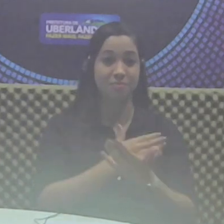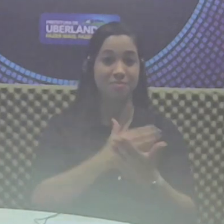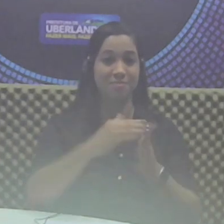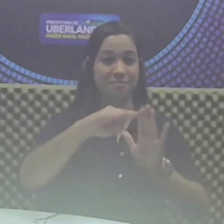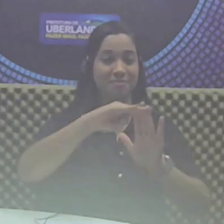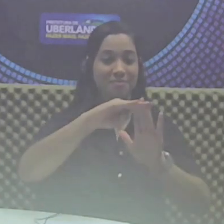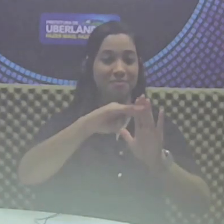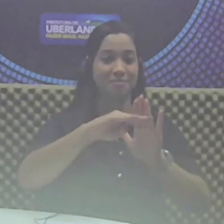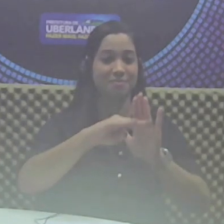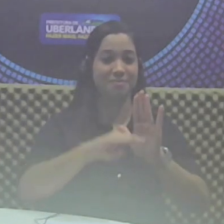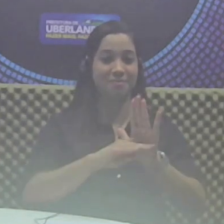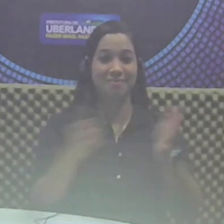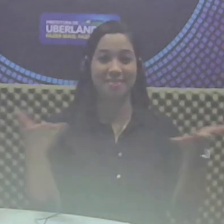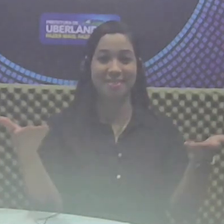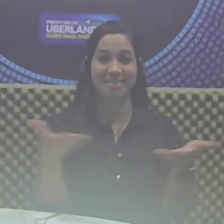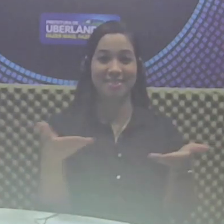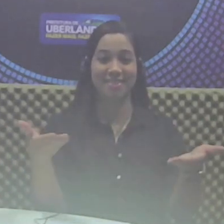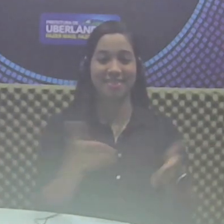edição de hoje